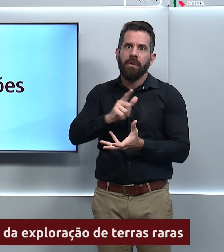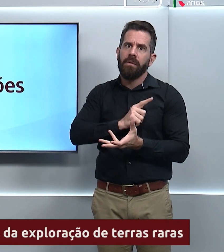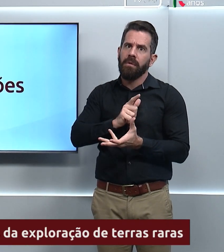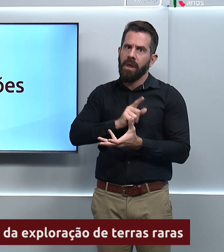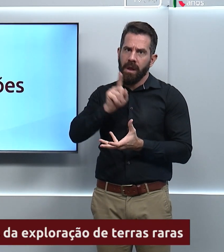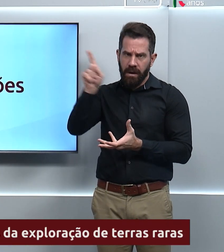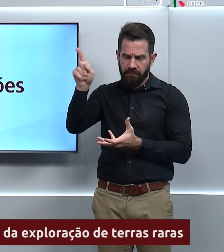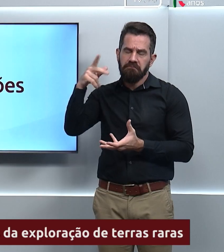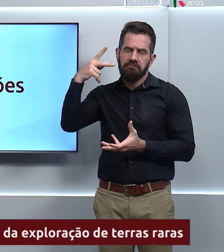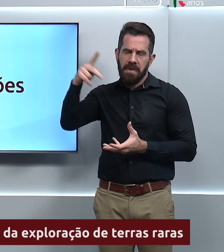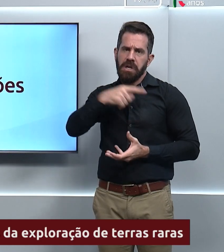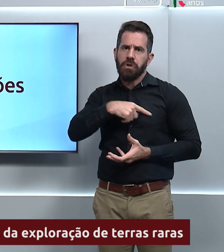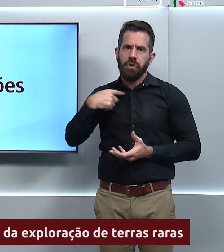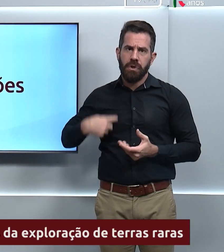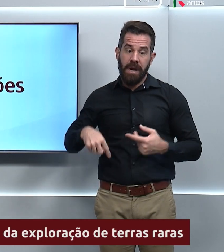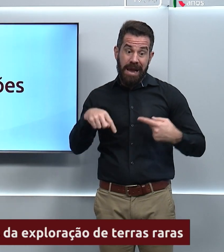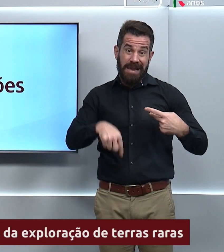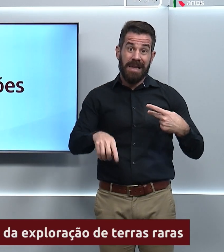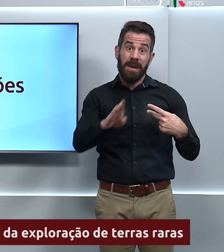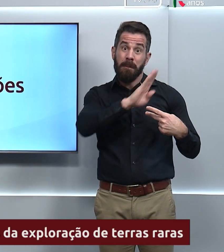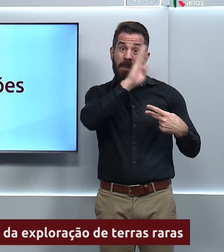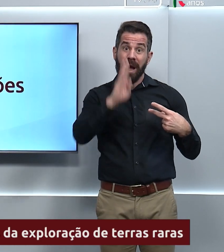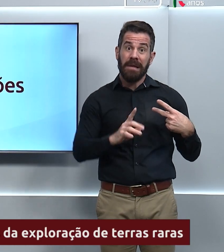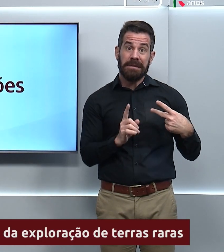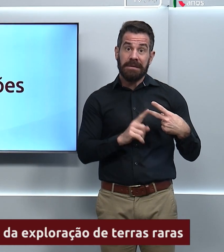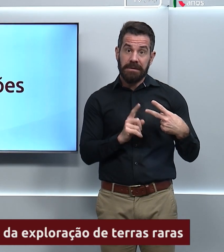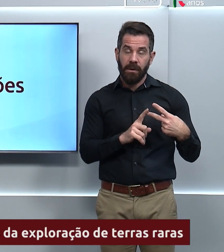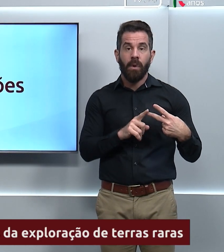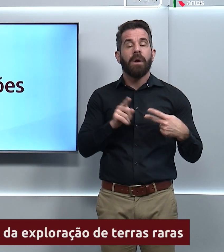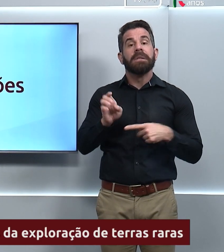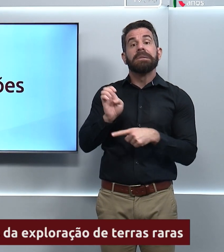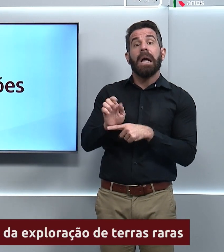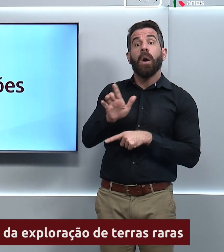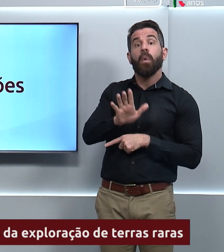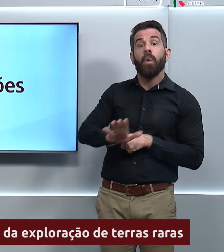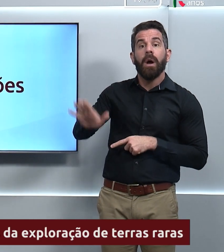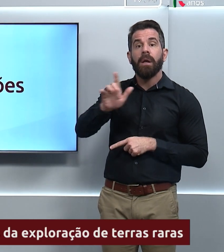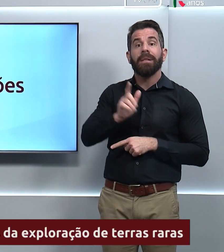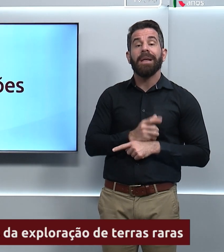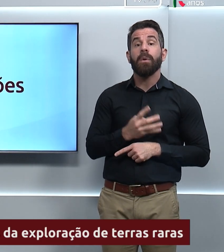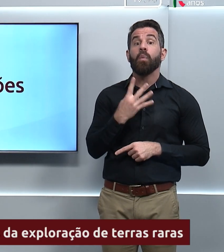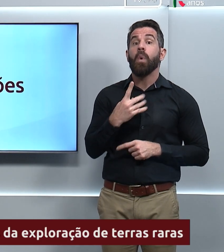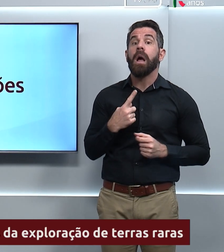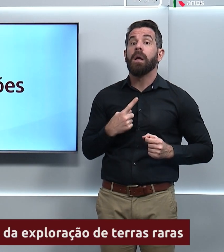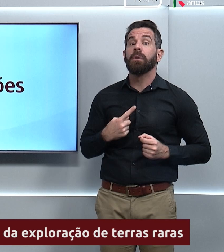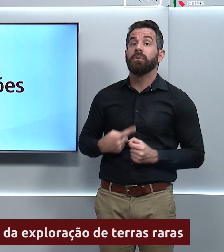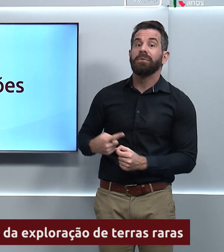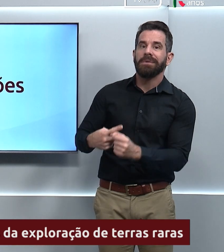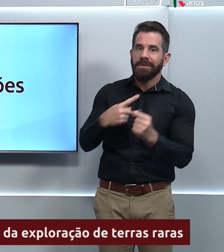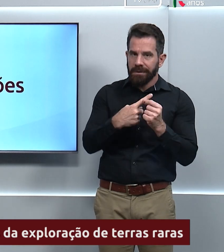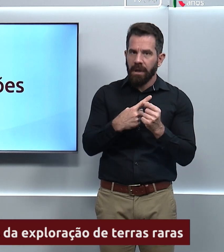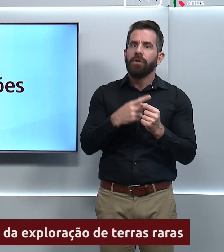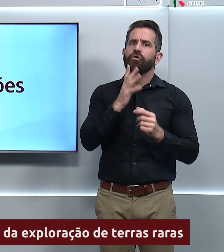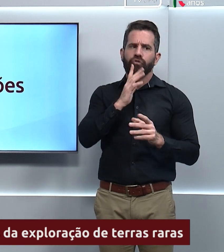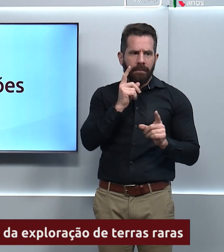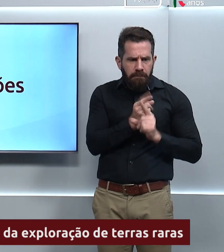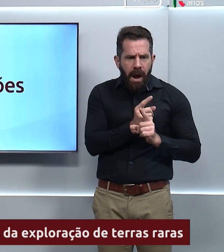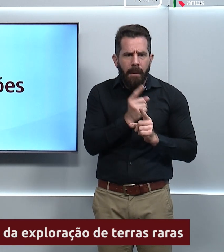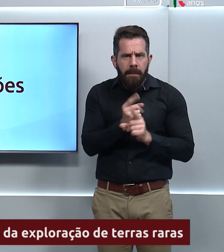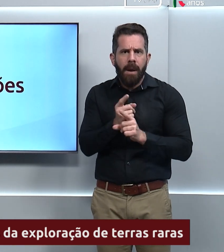logo atrás. Goiás é destaque no cenário nacional, com 4 cidades, onde já são